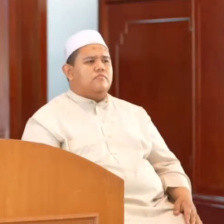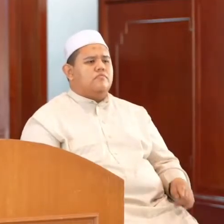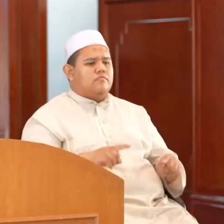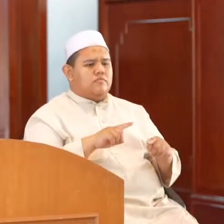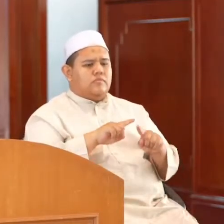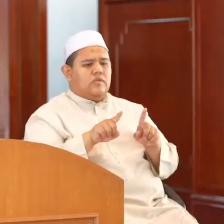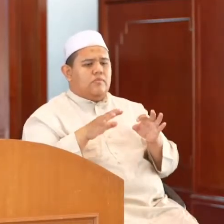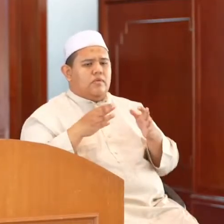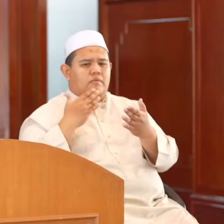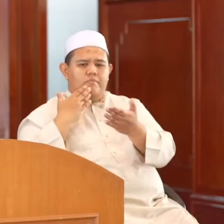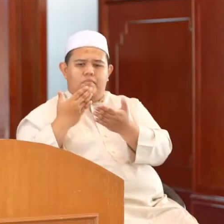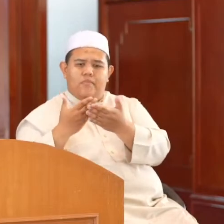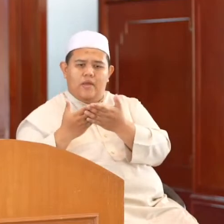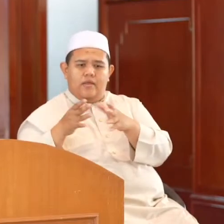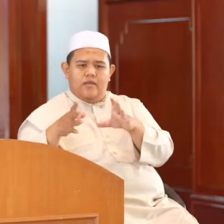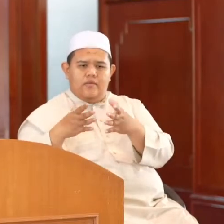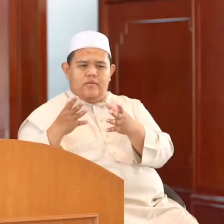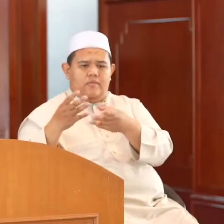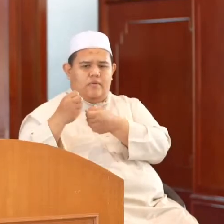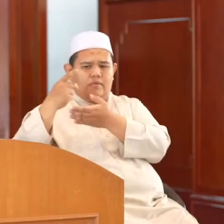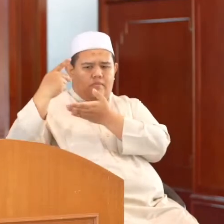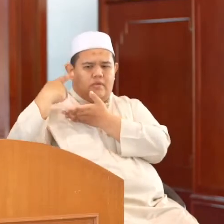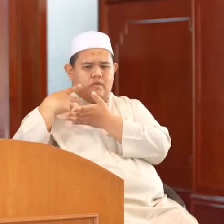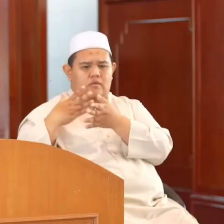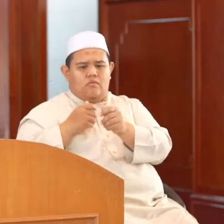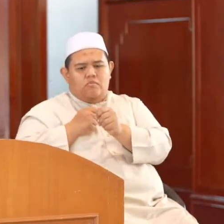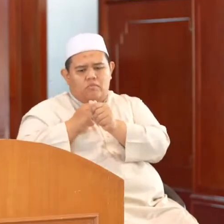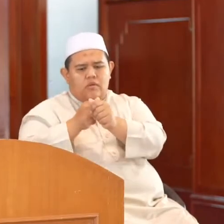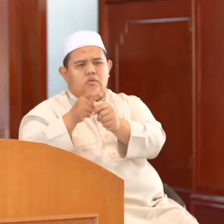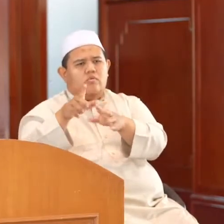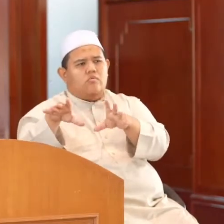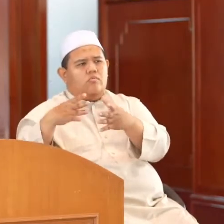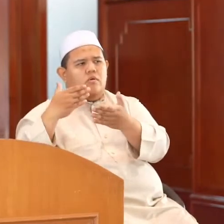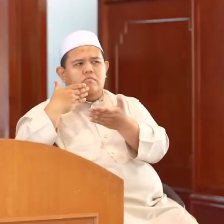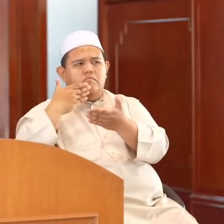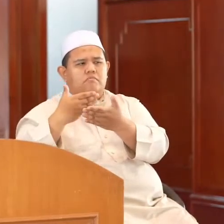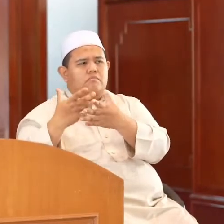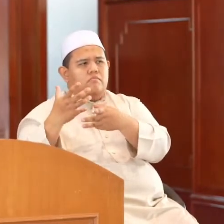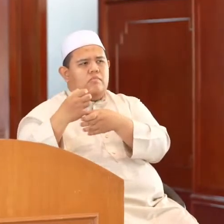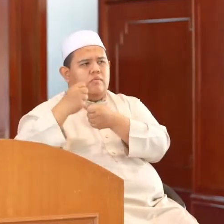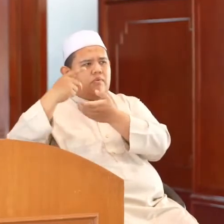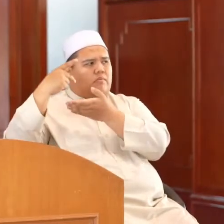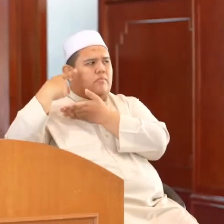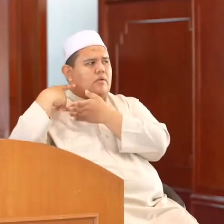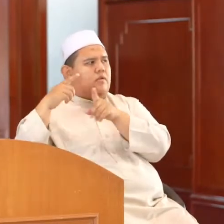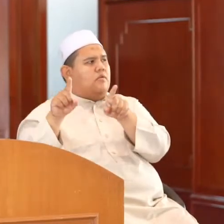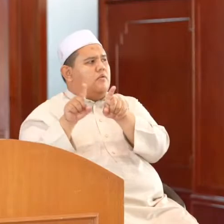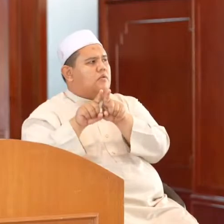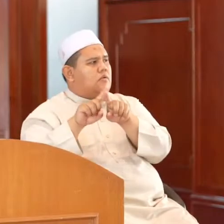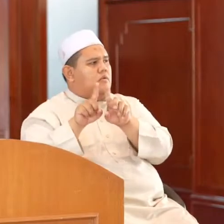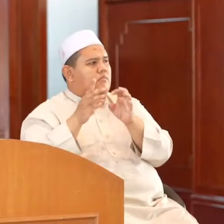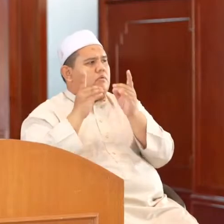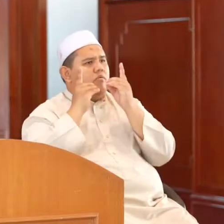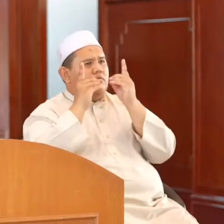Sebaliknya kalau buat baik, dapat pahala, dan orang buat pula, dia dapat pahala, tapi ni dosa.